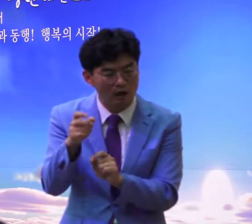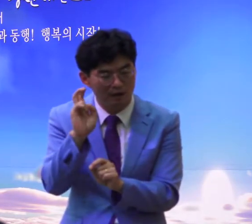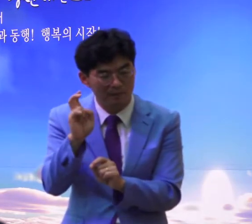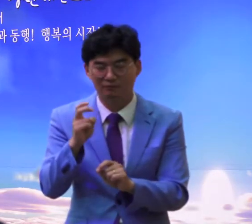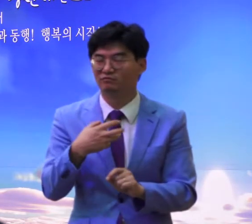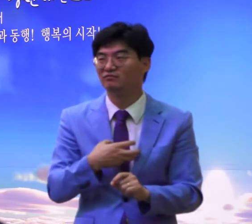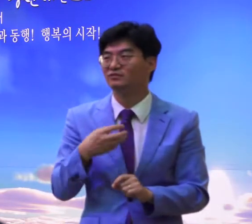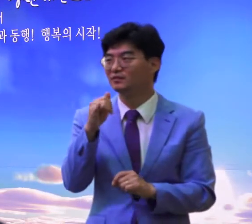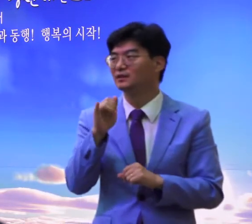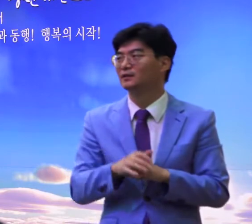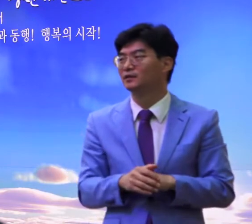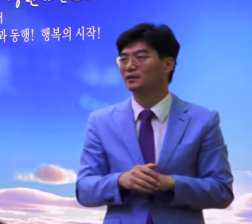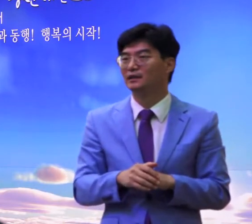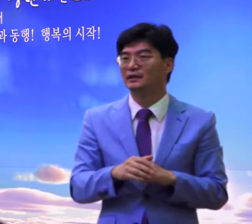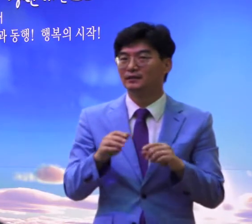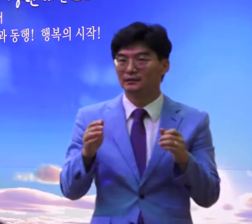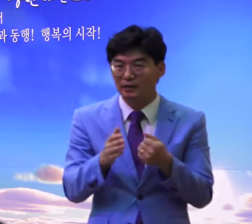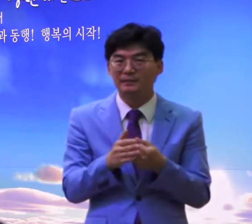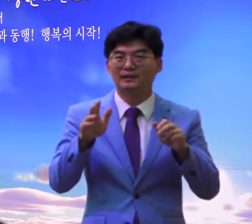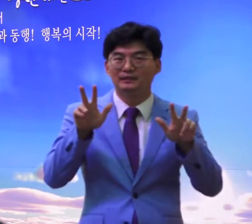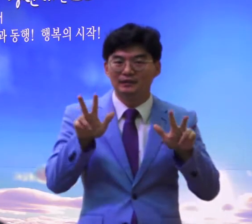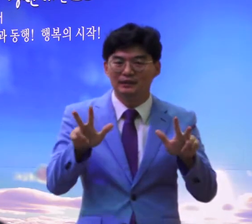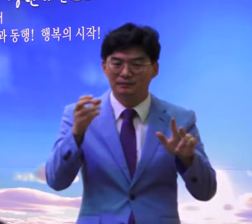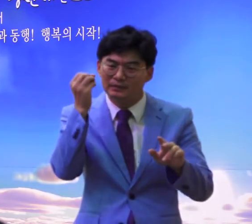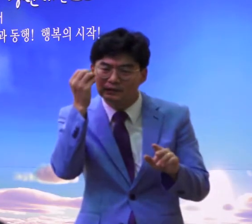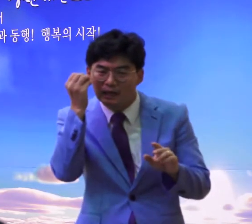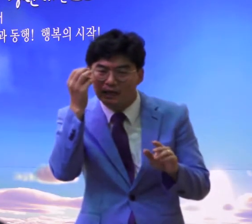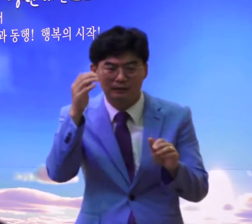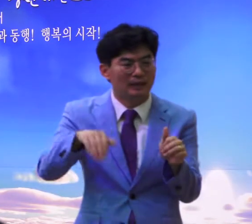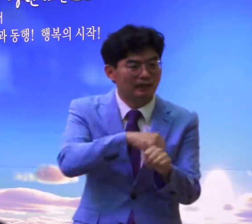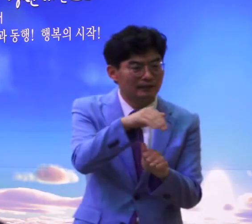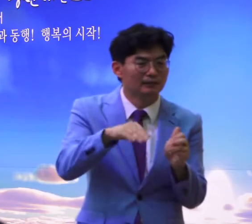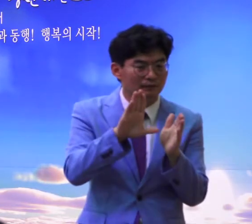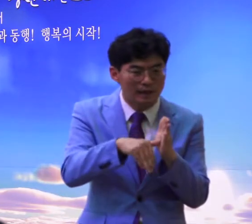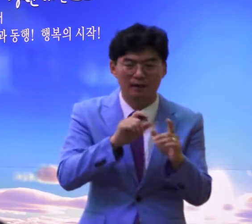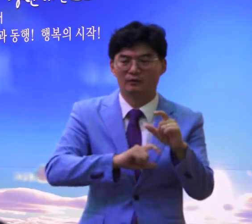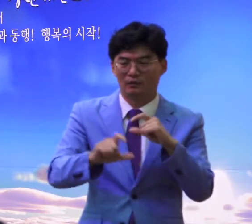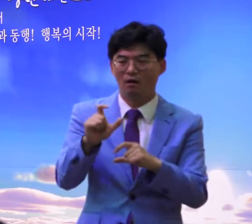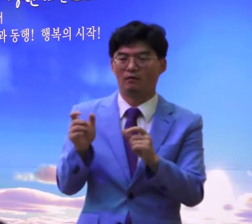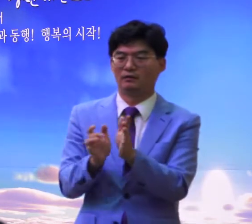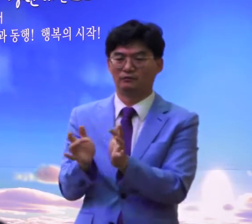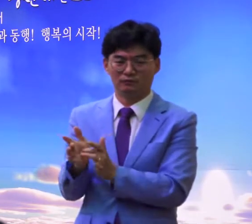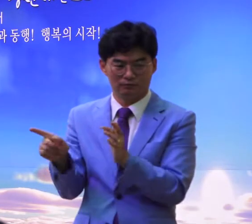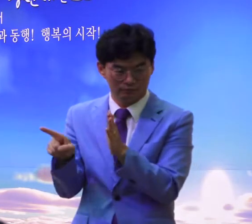속에서 주님을 집중하고 바라보고 늘 깨어있기를 바랍니다.